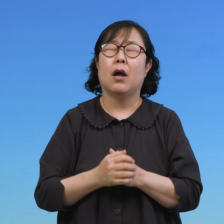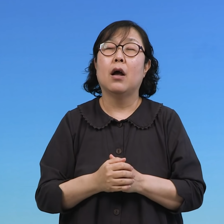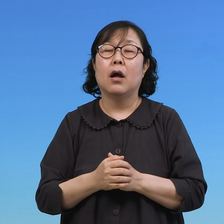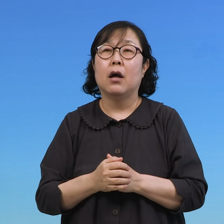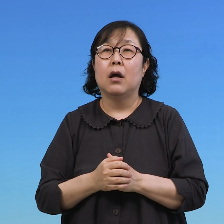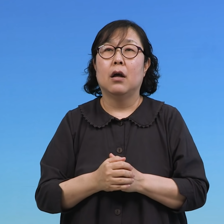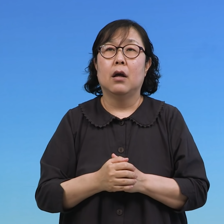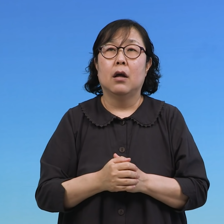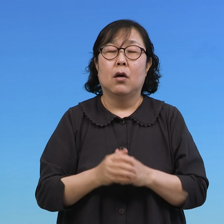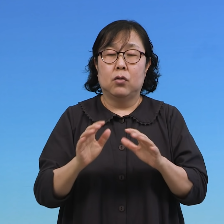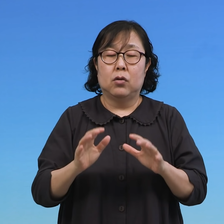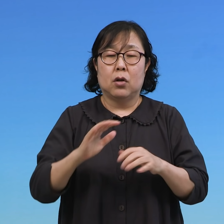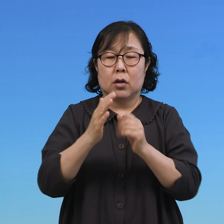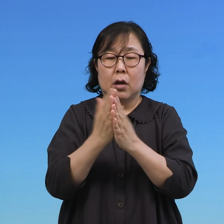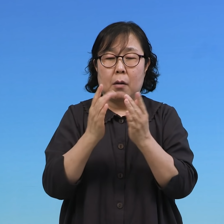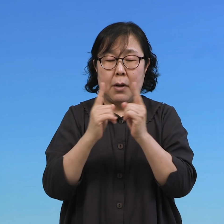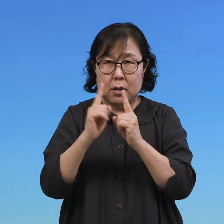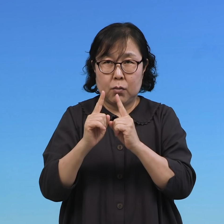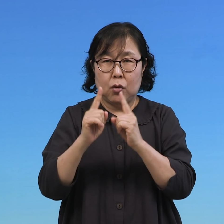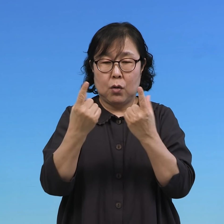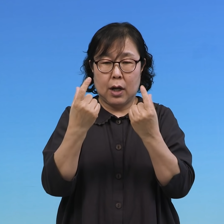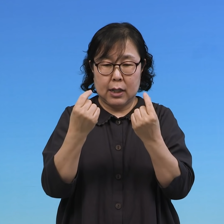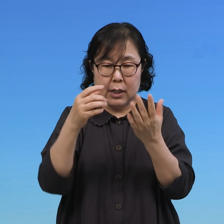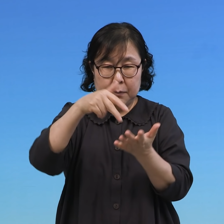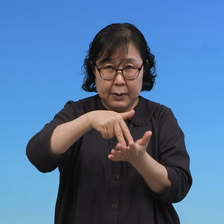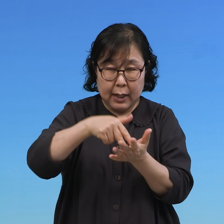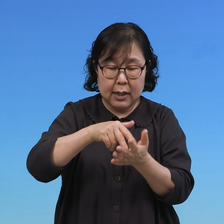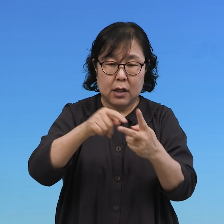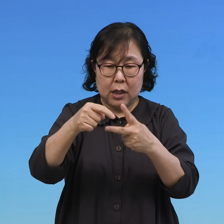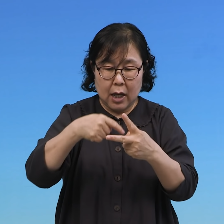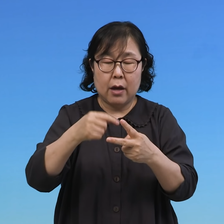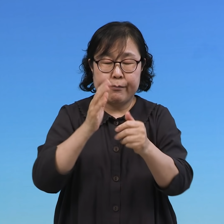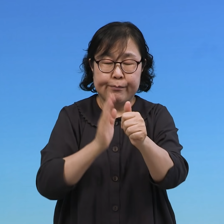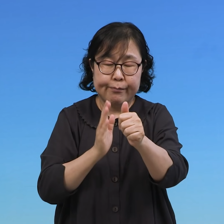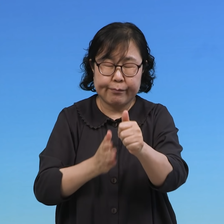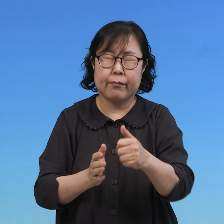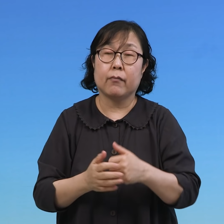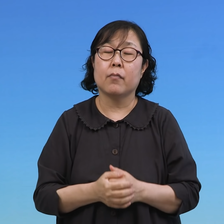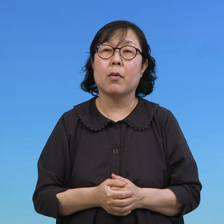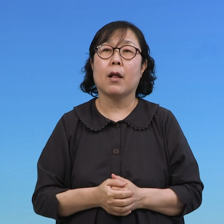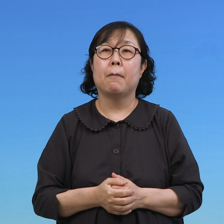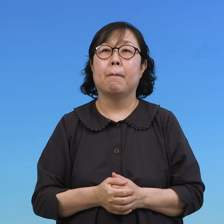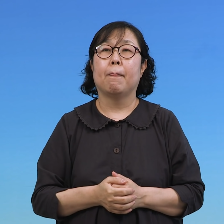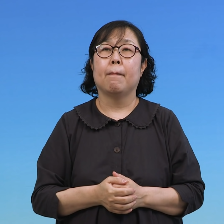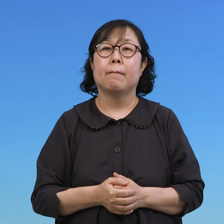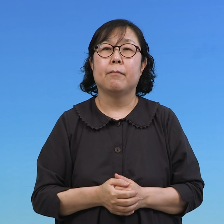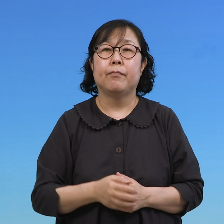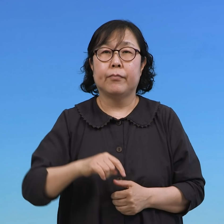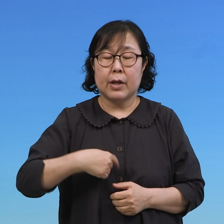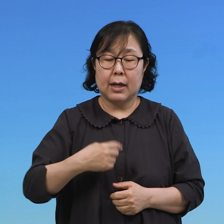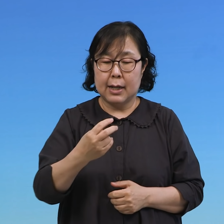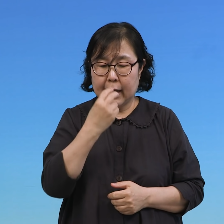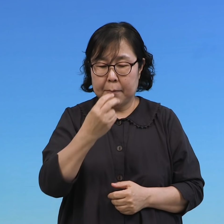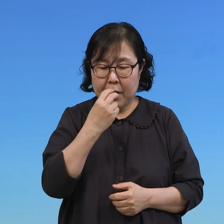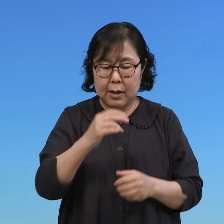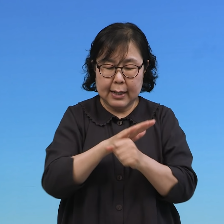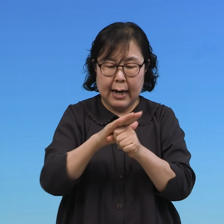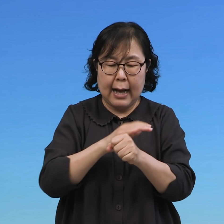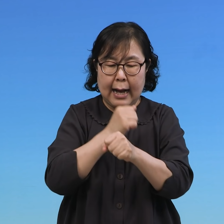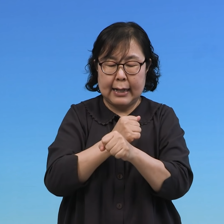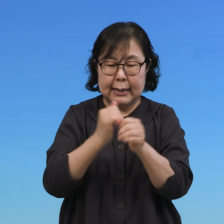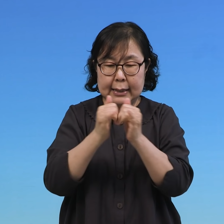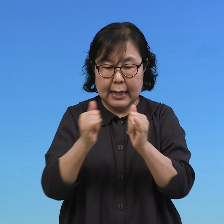오늘 본문도 이런 차원으로 보셔야 됩니다. 25절을 보십시오. 자기의 생명을 사랑하는 자는